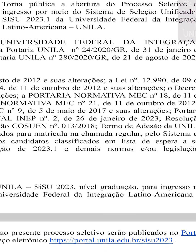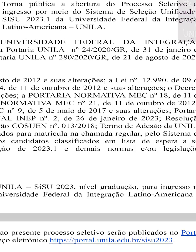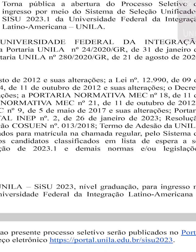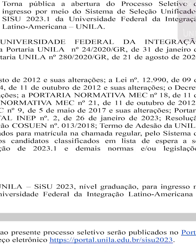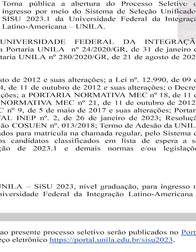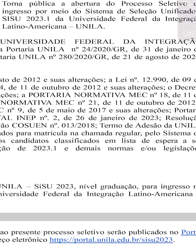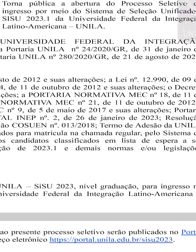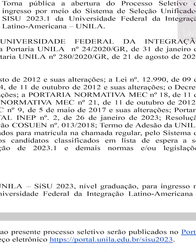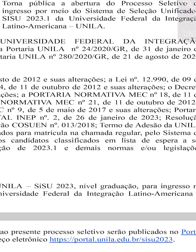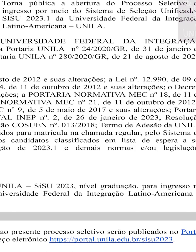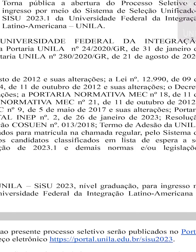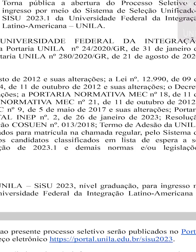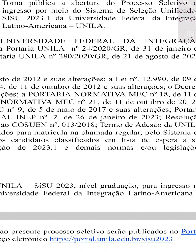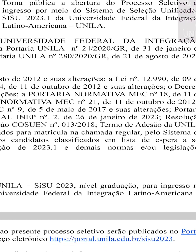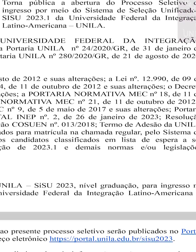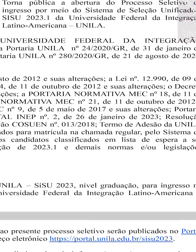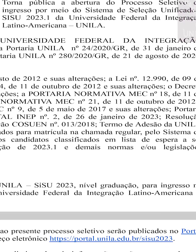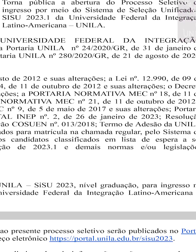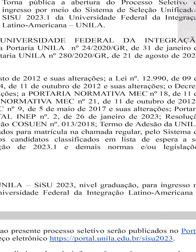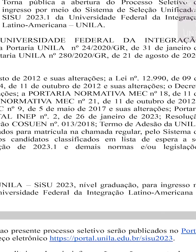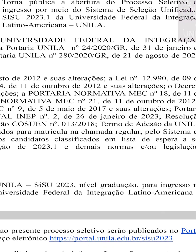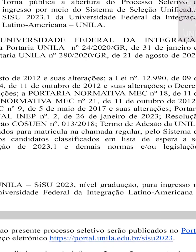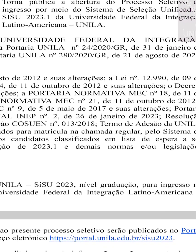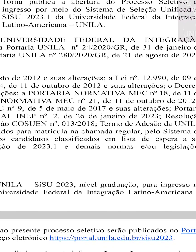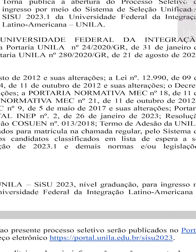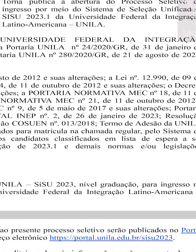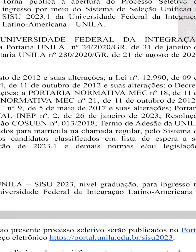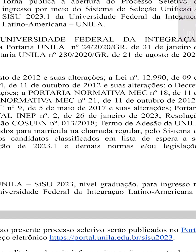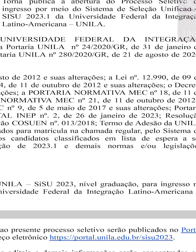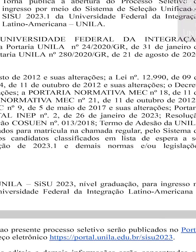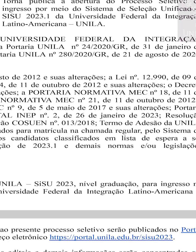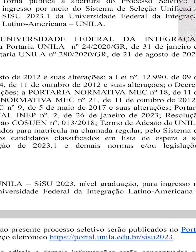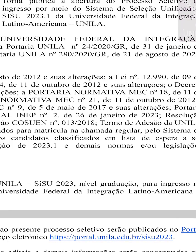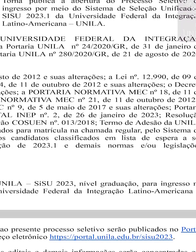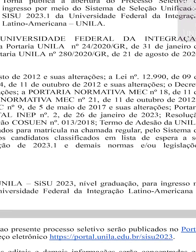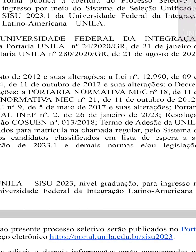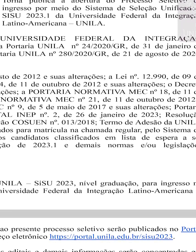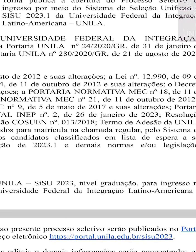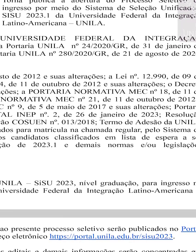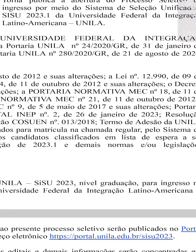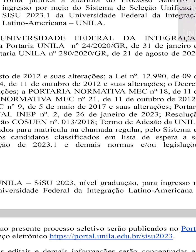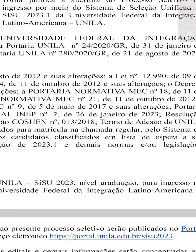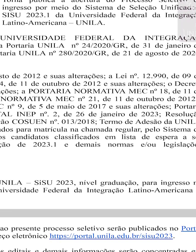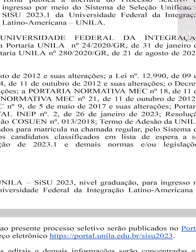janeiro de 2023. Resolução CONSUEM, número